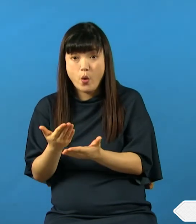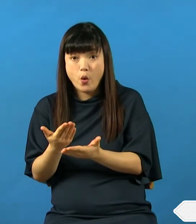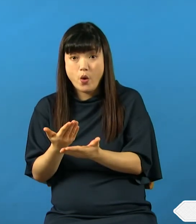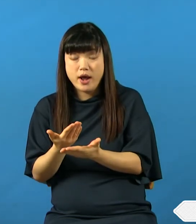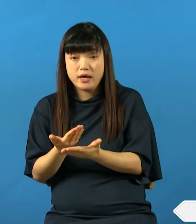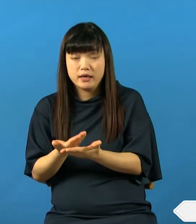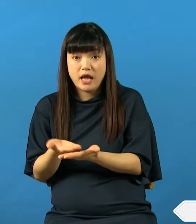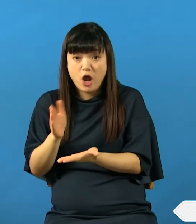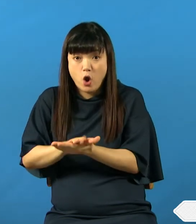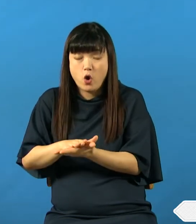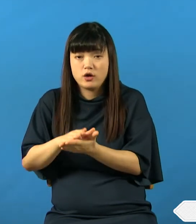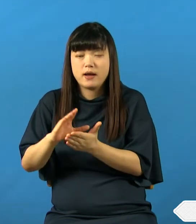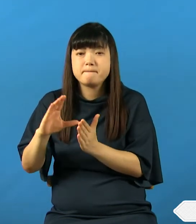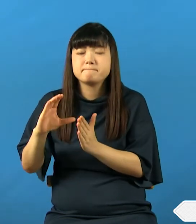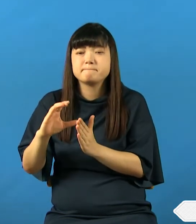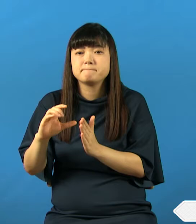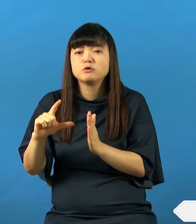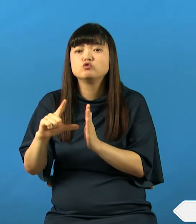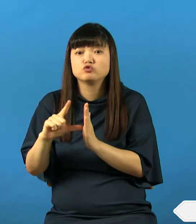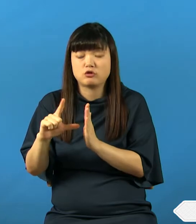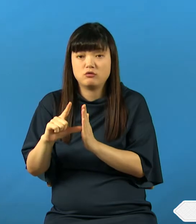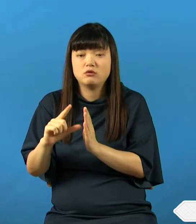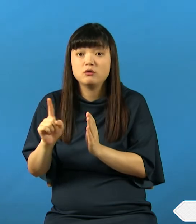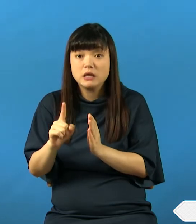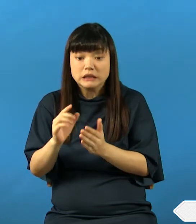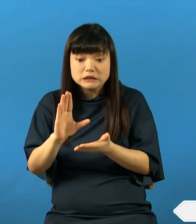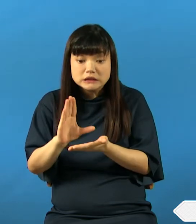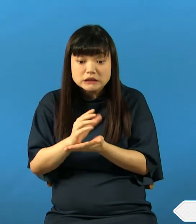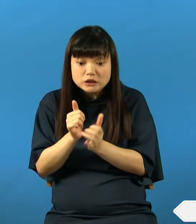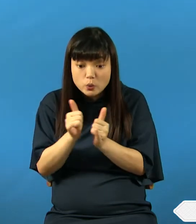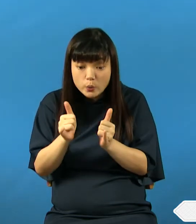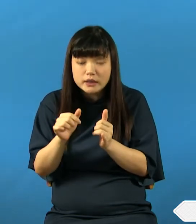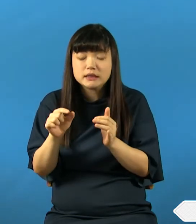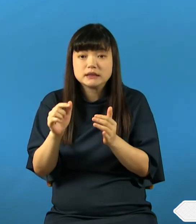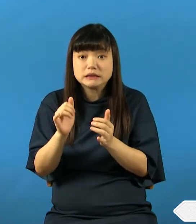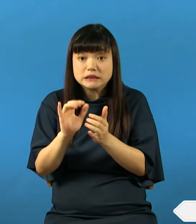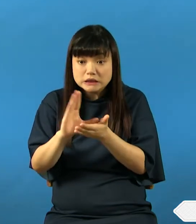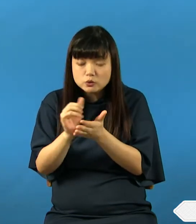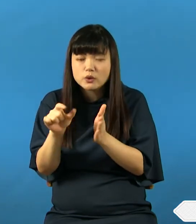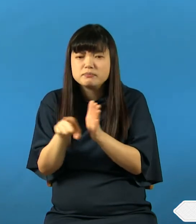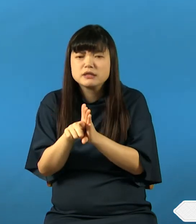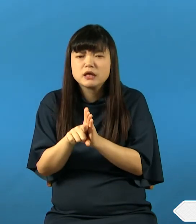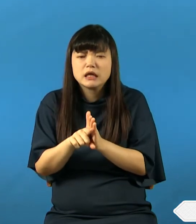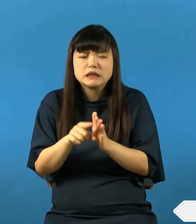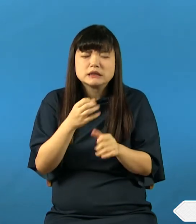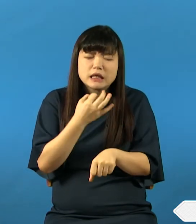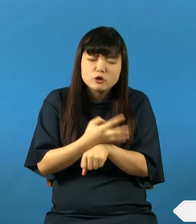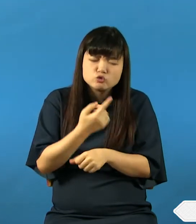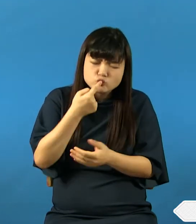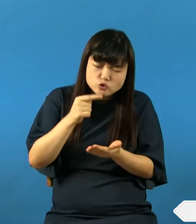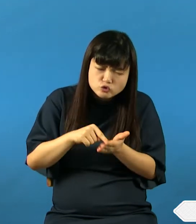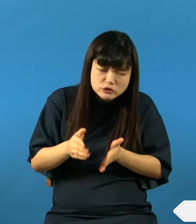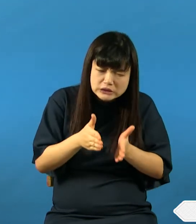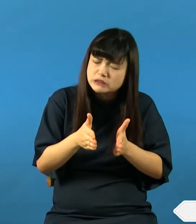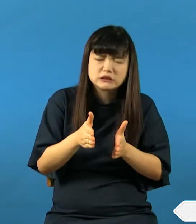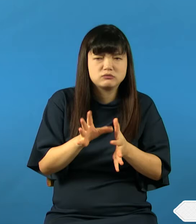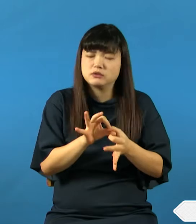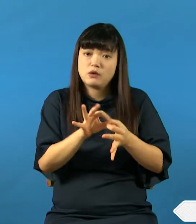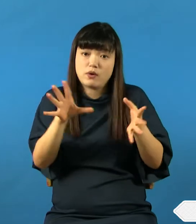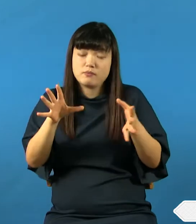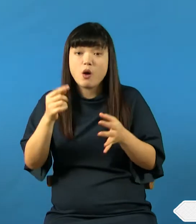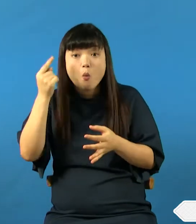종교개혁자 마르틴 루터는 이렇게 말했습니다. 그리스도를 믿는 길은 단순하고 쉬운 길과는 거리가